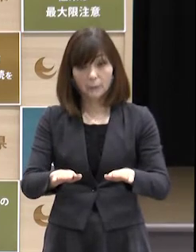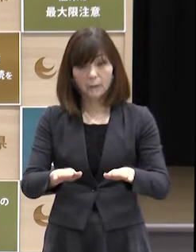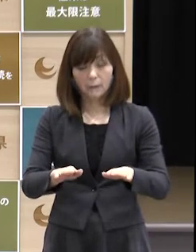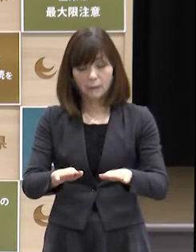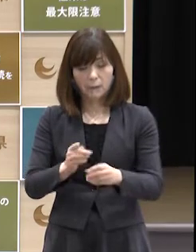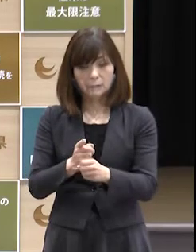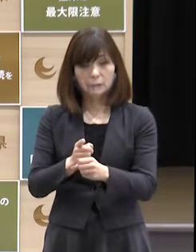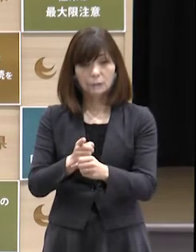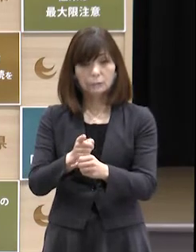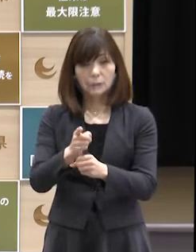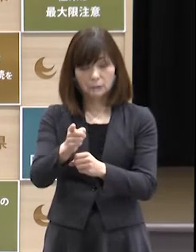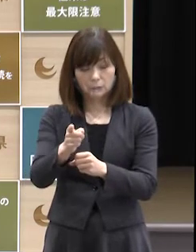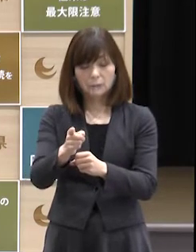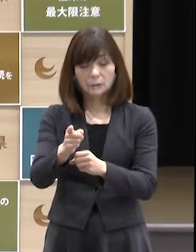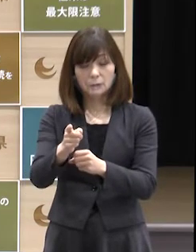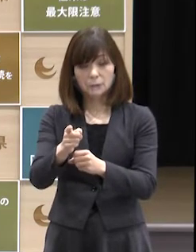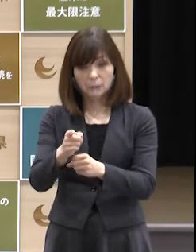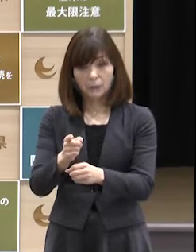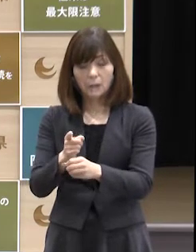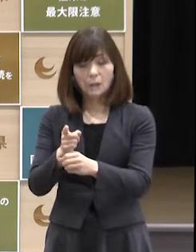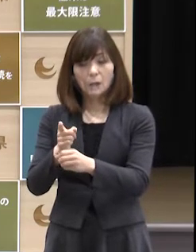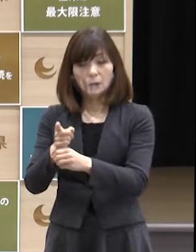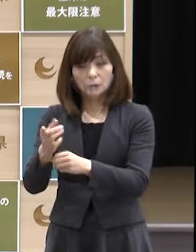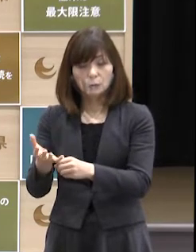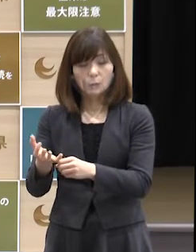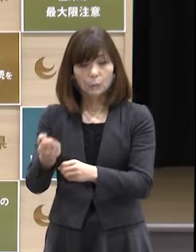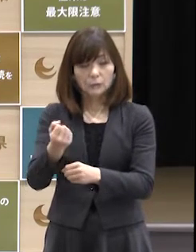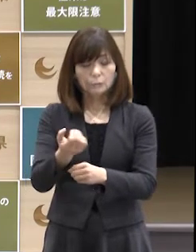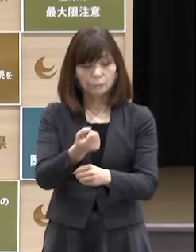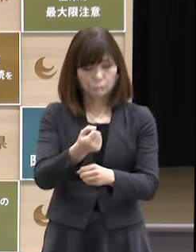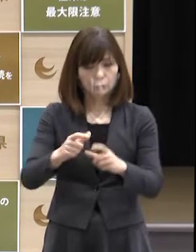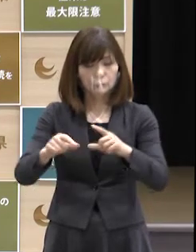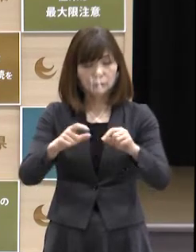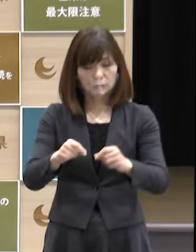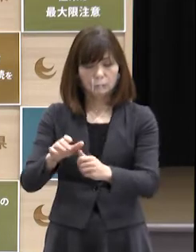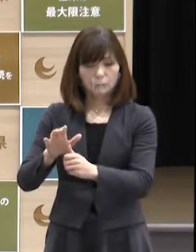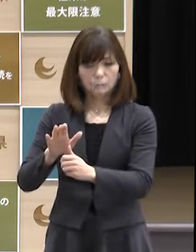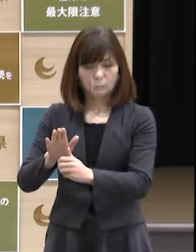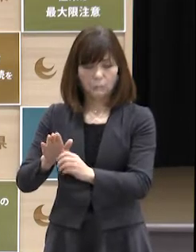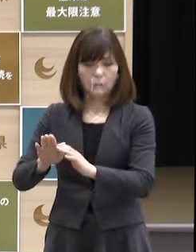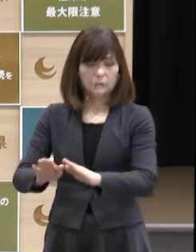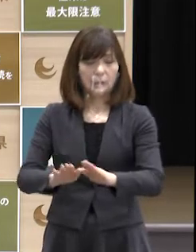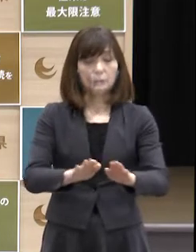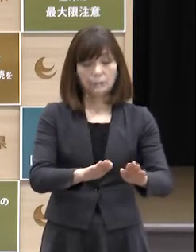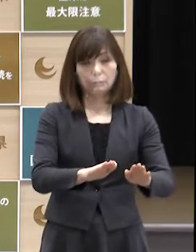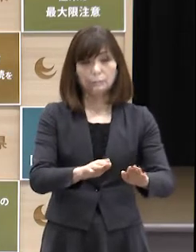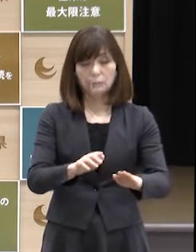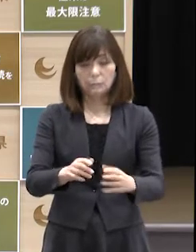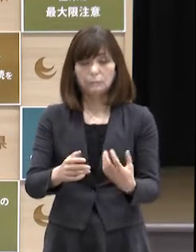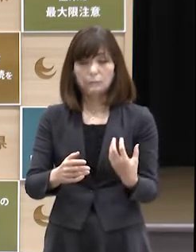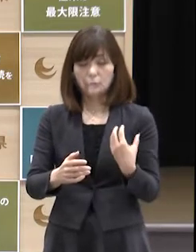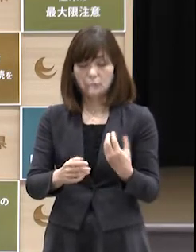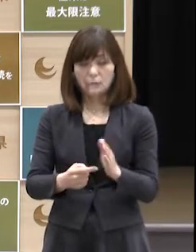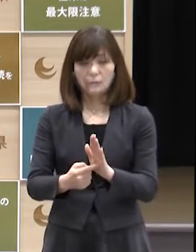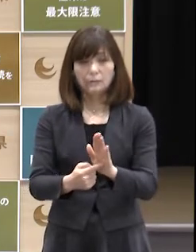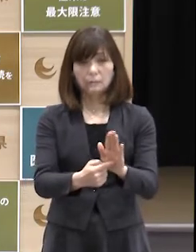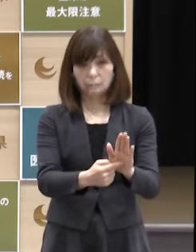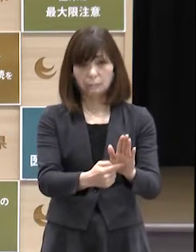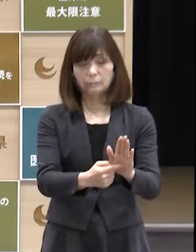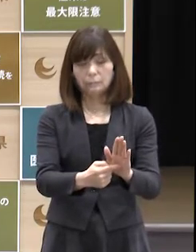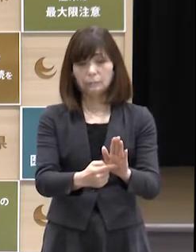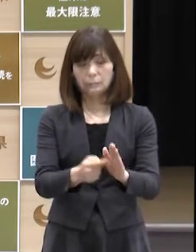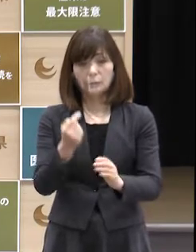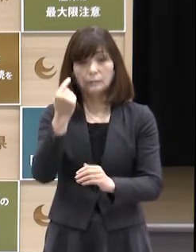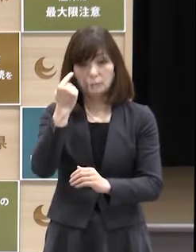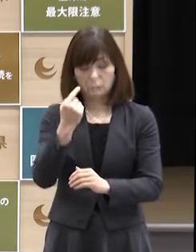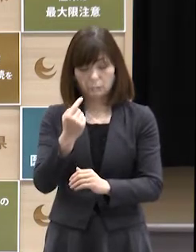核兵器やですね、核抑止の役割を評価するような言説も出てきているように思っています。それに対してですね、